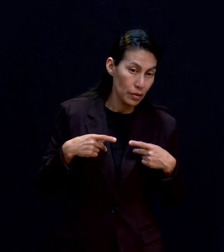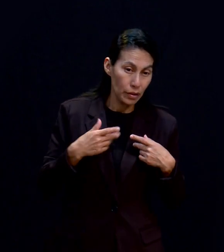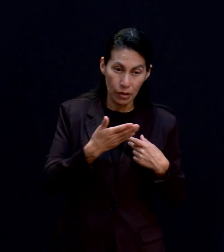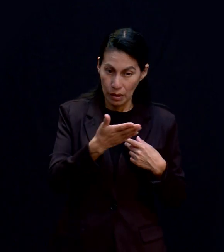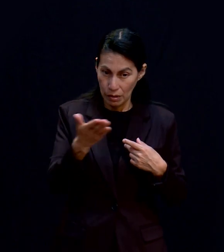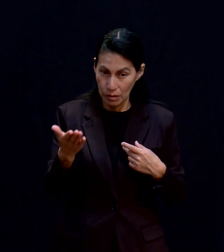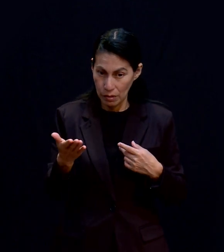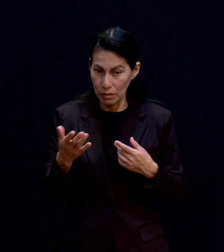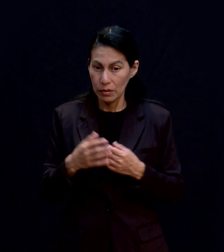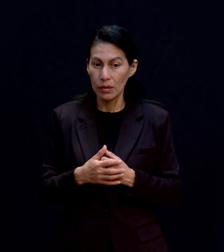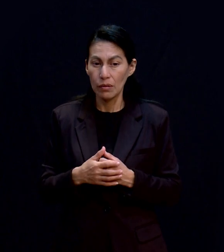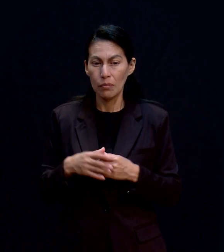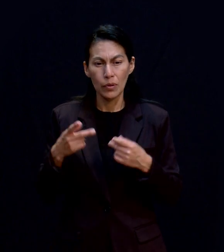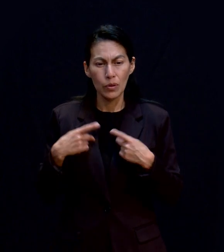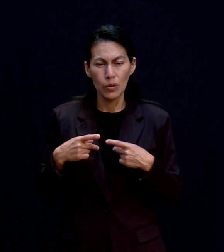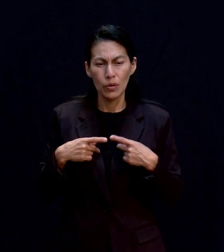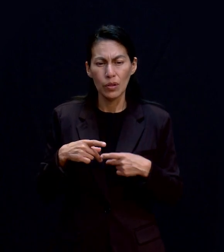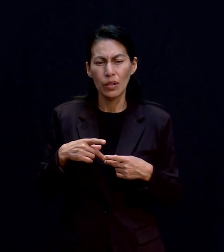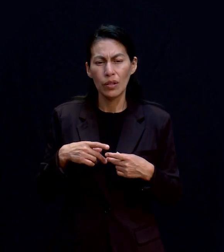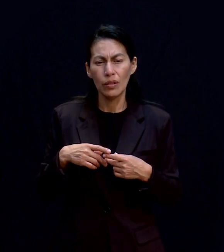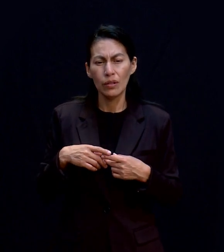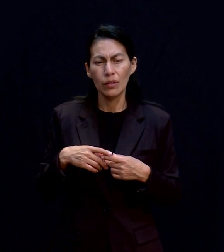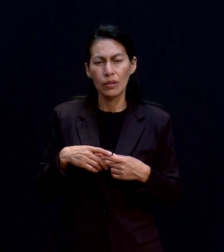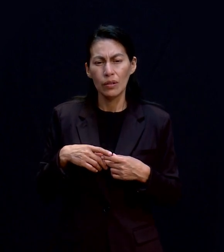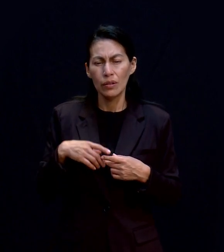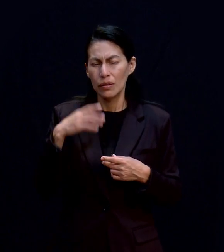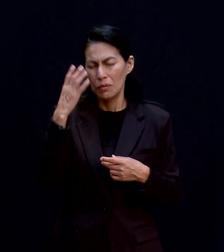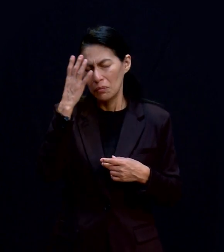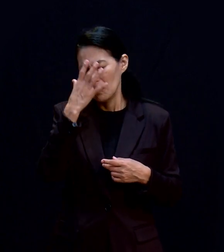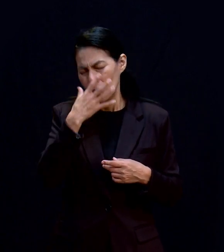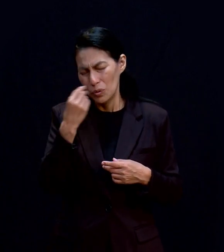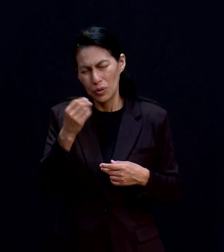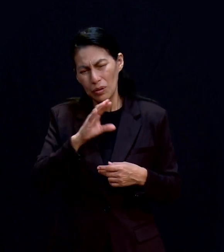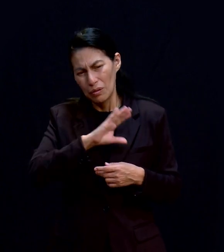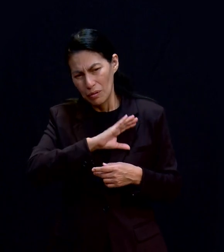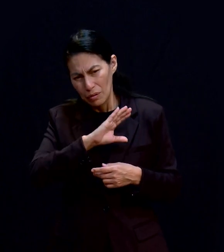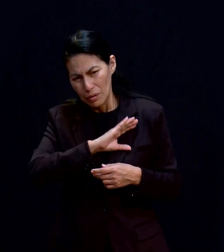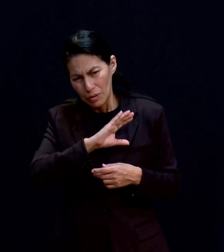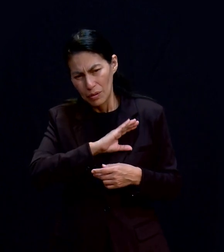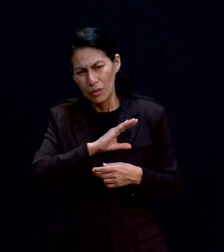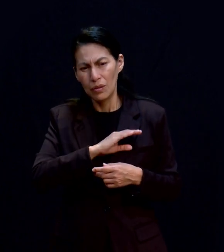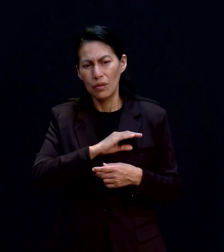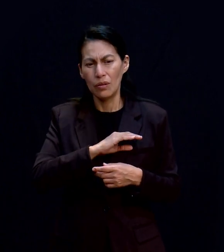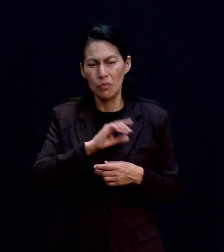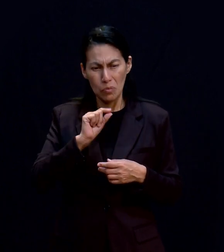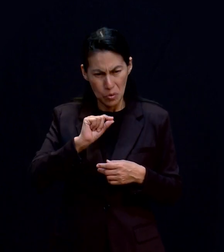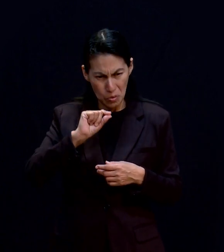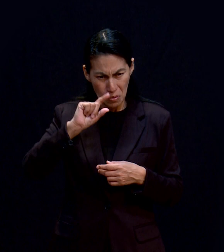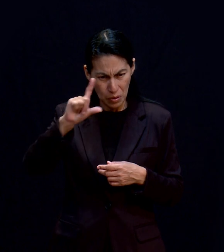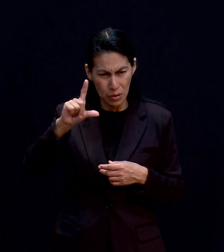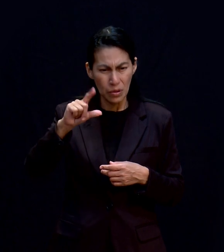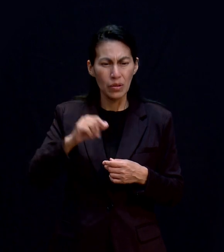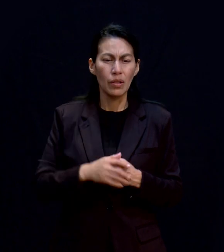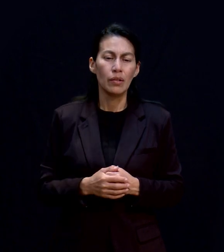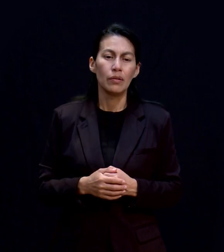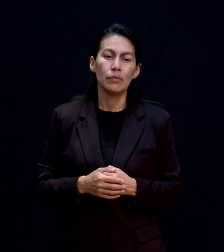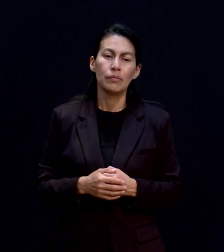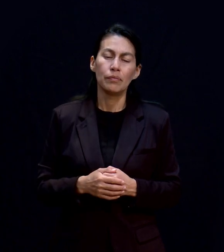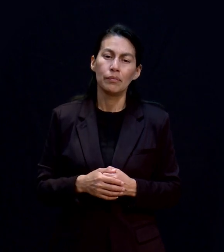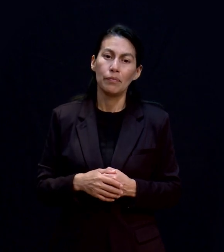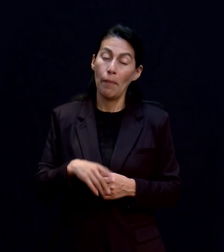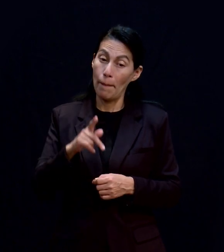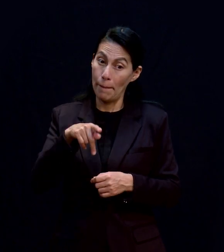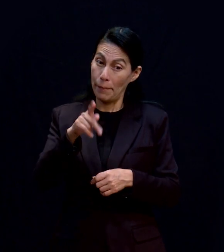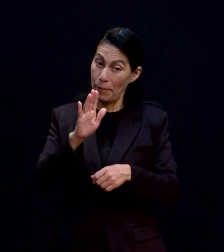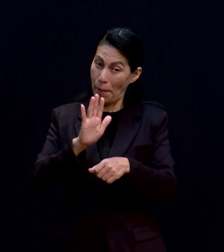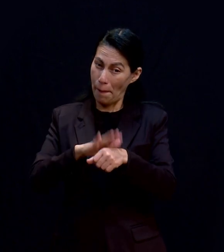médico que hay ahí que por cierto son puras personas bellísimas y con mucha vocación real es